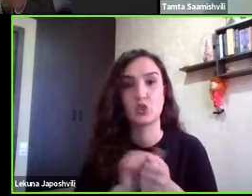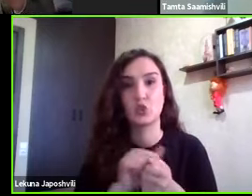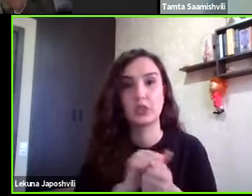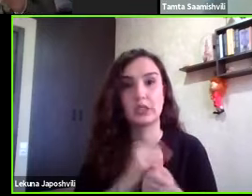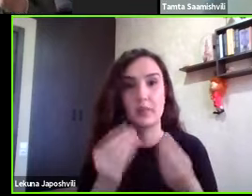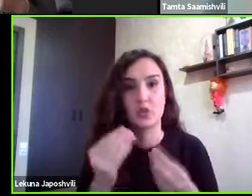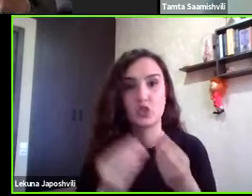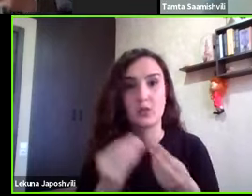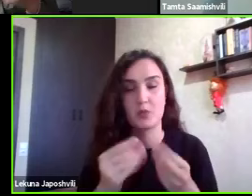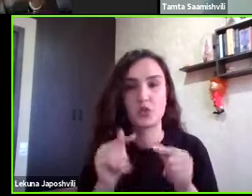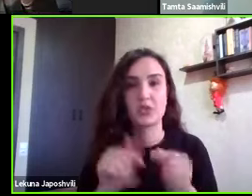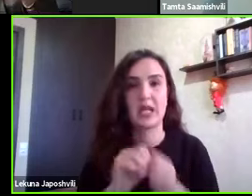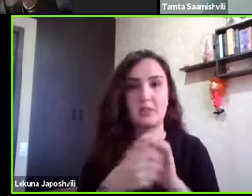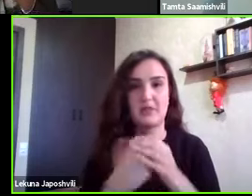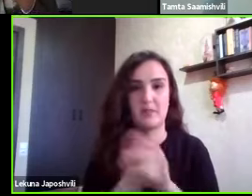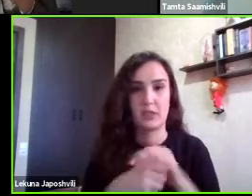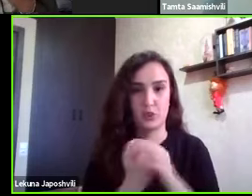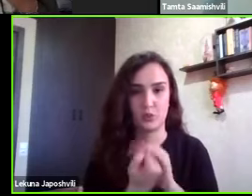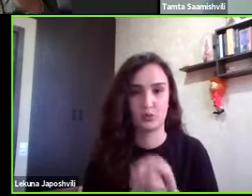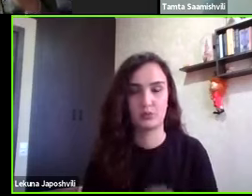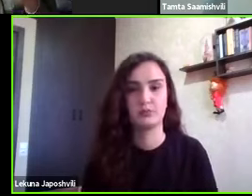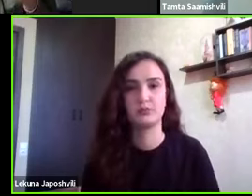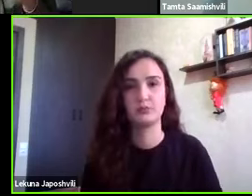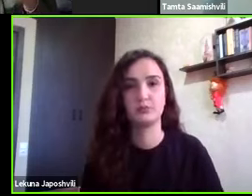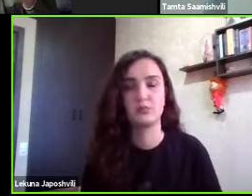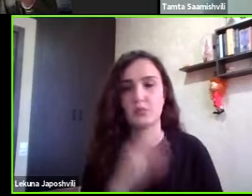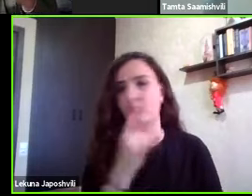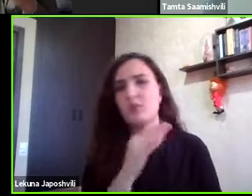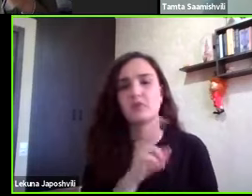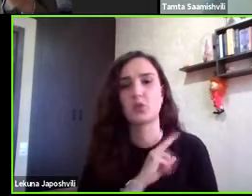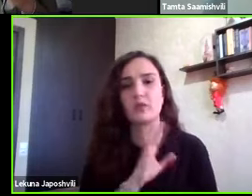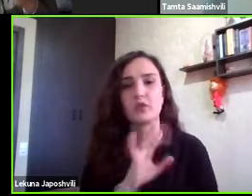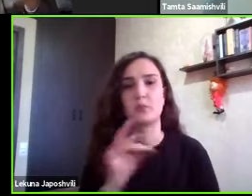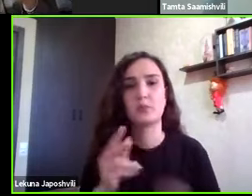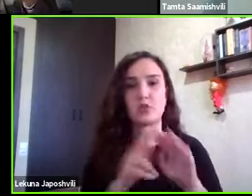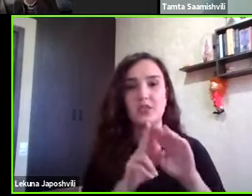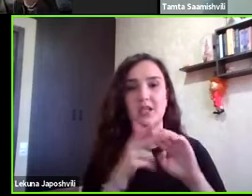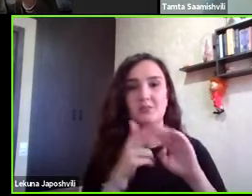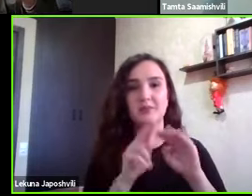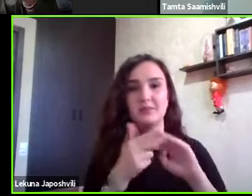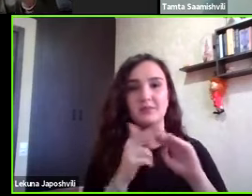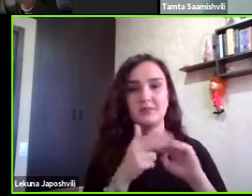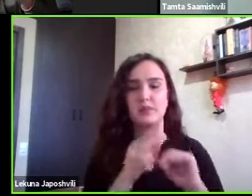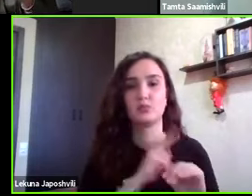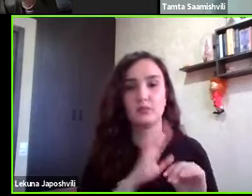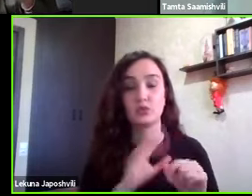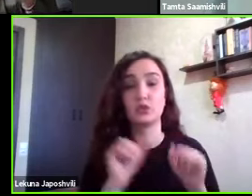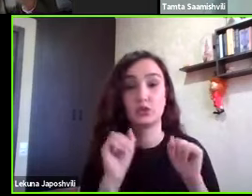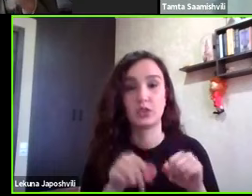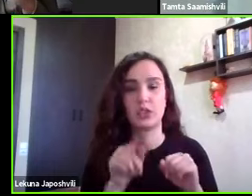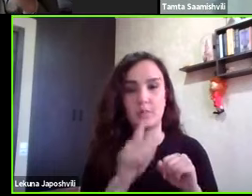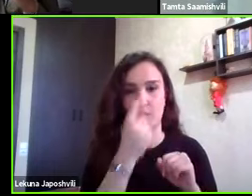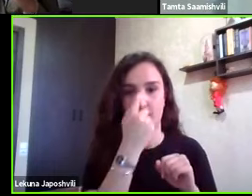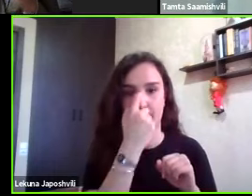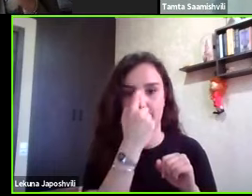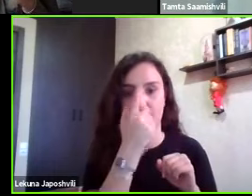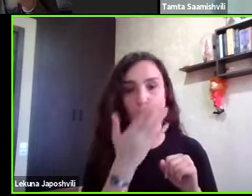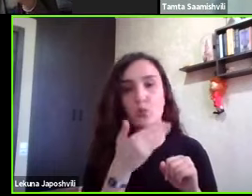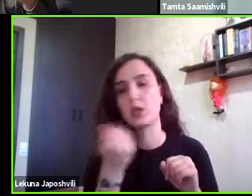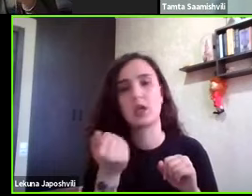თამაში დავაბანიოთ. ბევრ ბავშვს არ უყვარს ფრჩხილის დაჭრა და შეიძლება, ნუ თქვა, თუ არ აქვს ესე